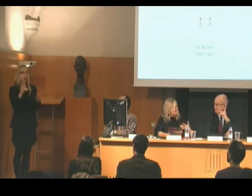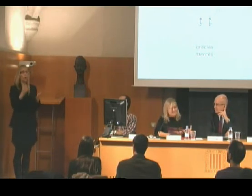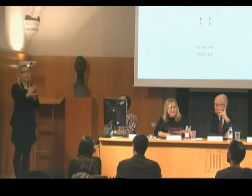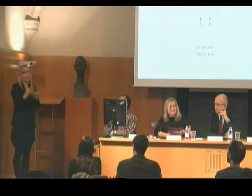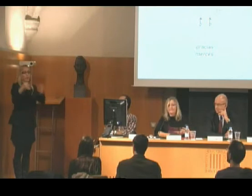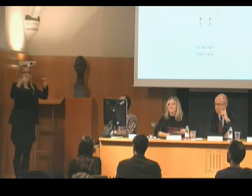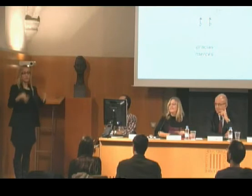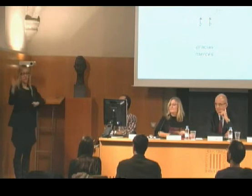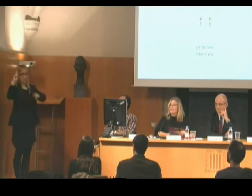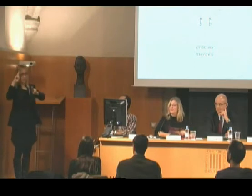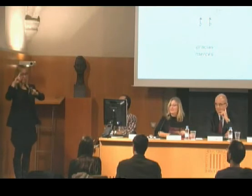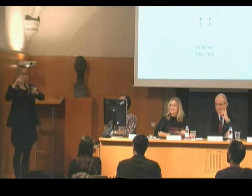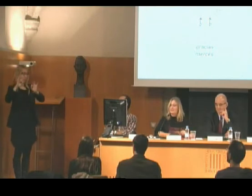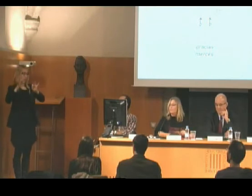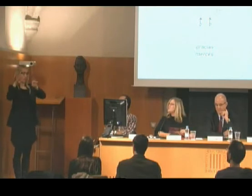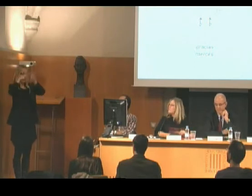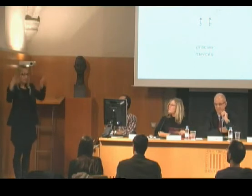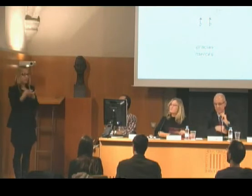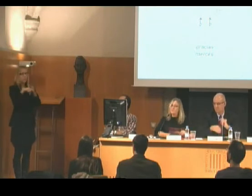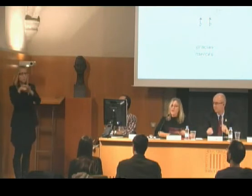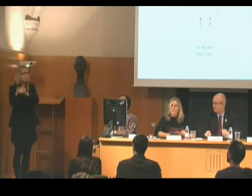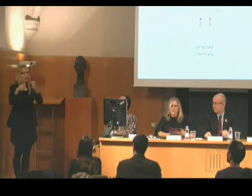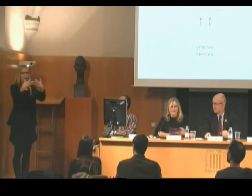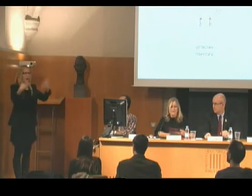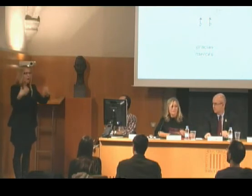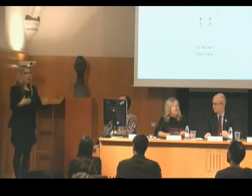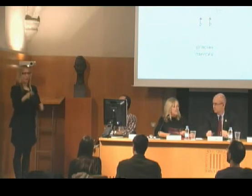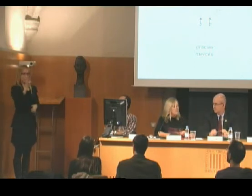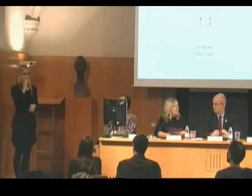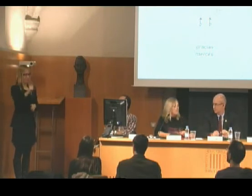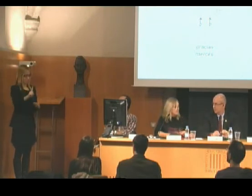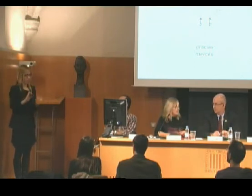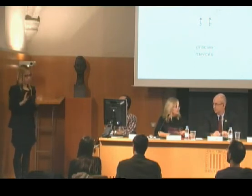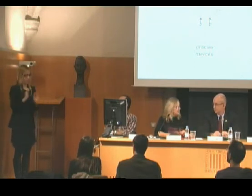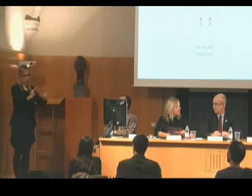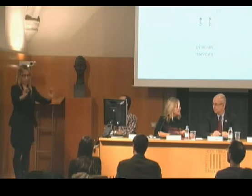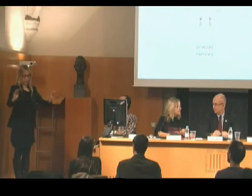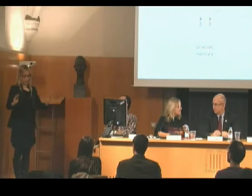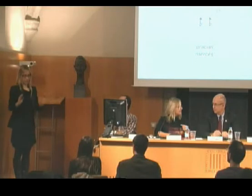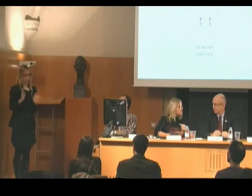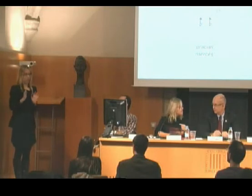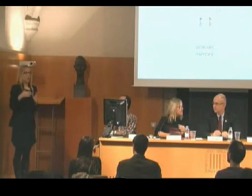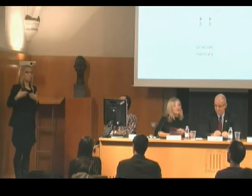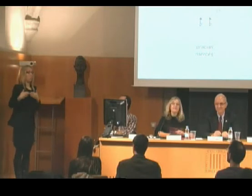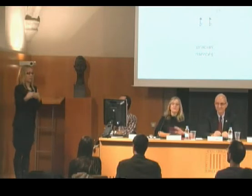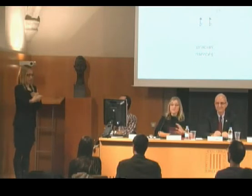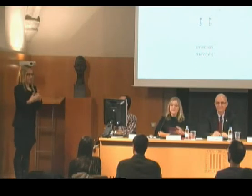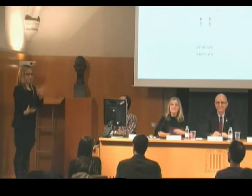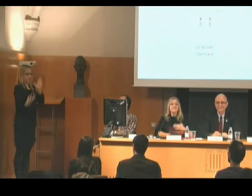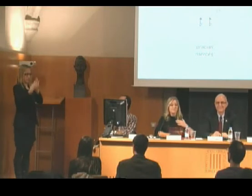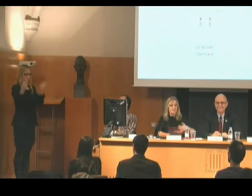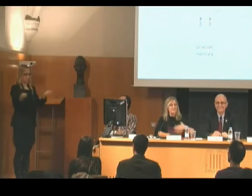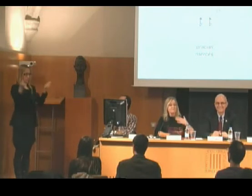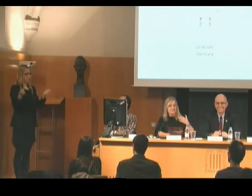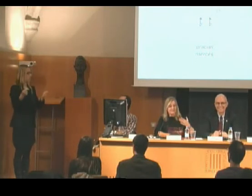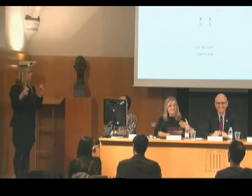i a internet, de manera que potser si el busqueu encara no el trobareu, però aviat. És el portal, doncs almenys és